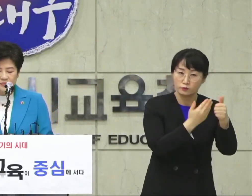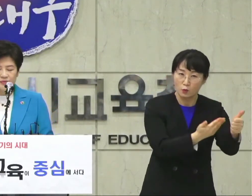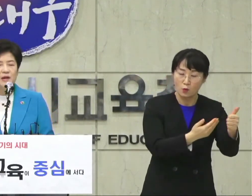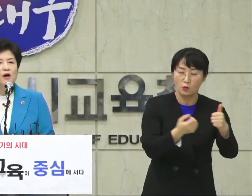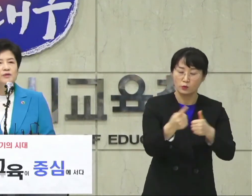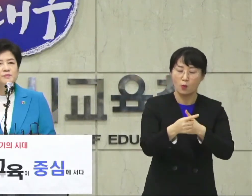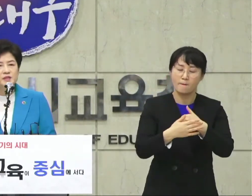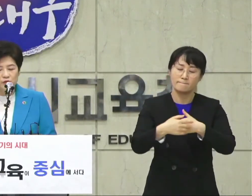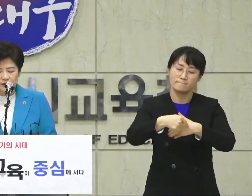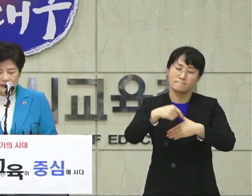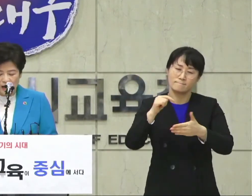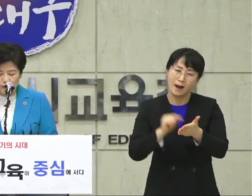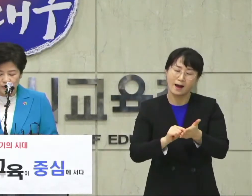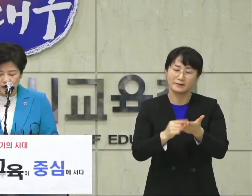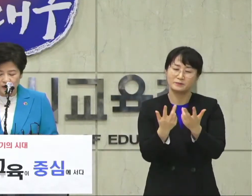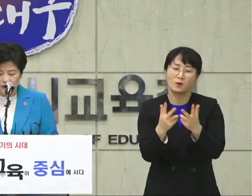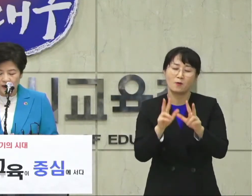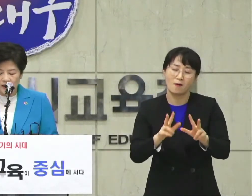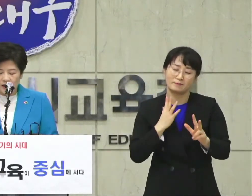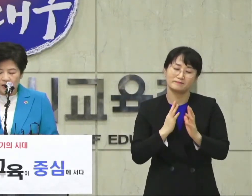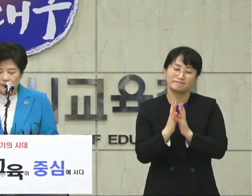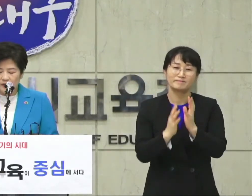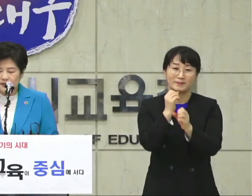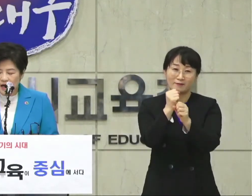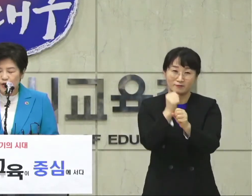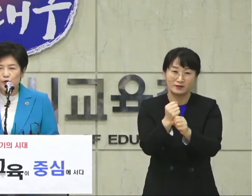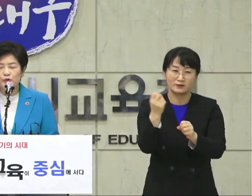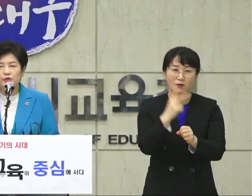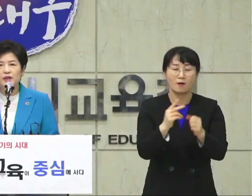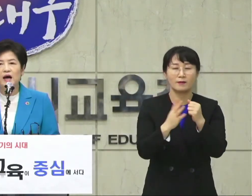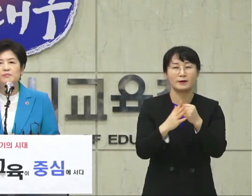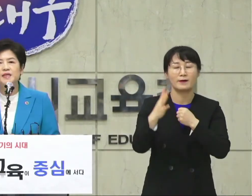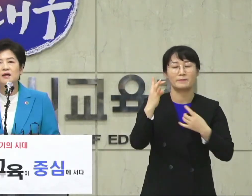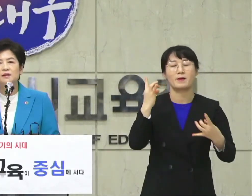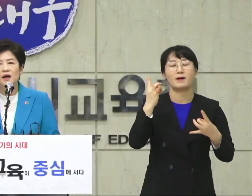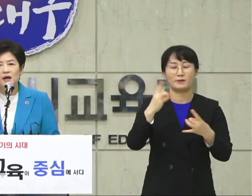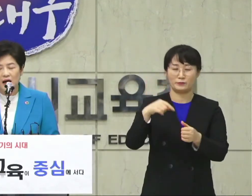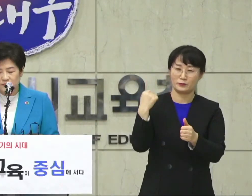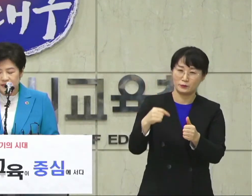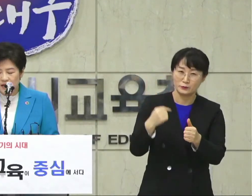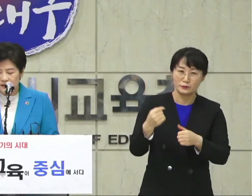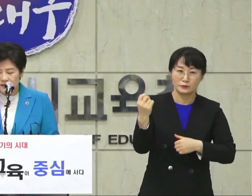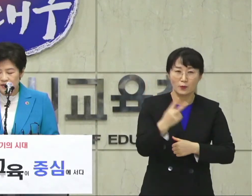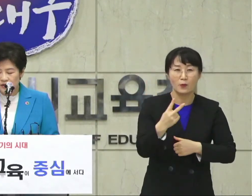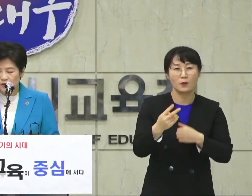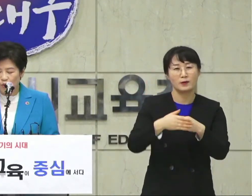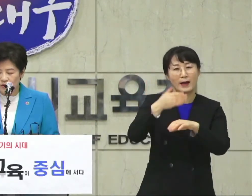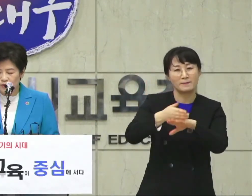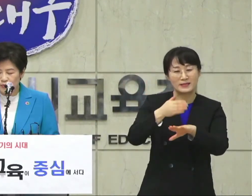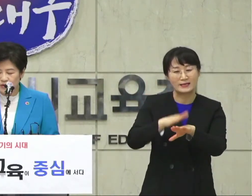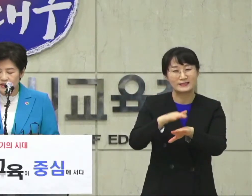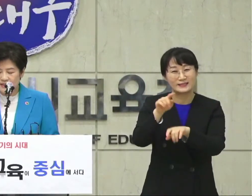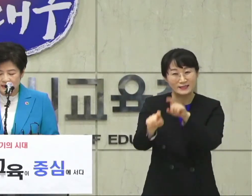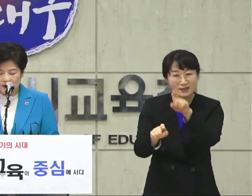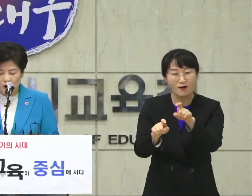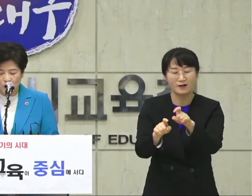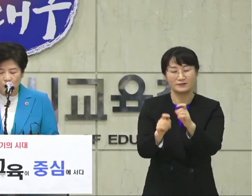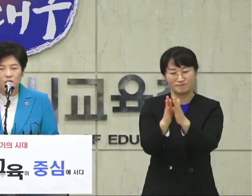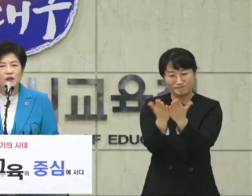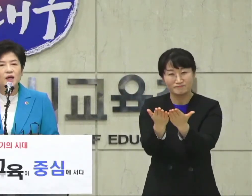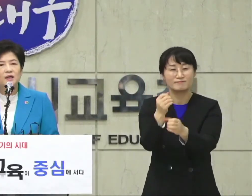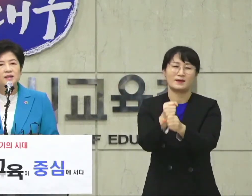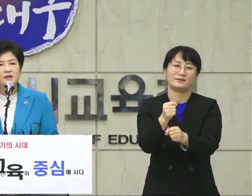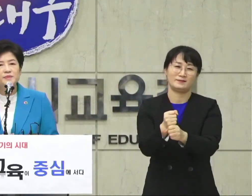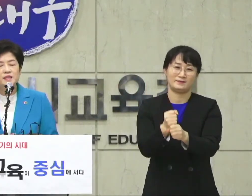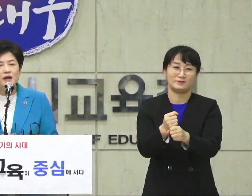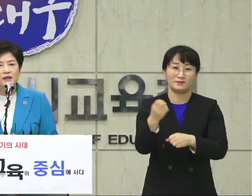러브 마이셀프 마원 정원 가꾸기, 명상 교육, 감사 실천 워크북을